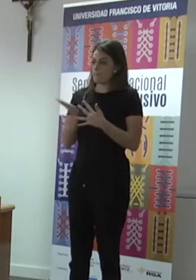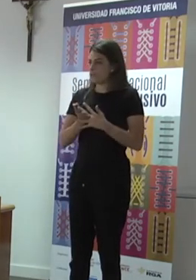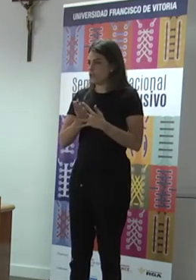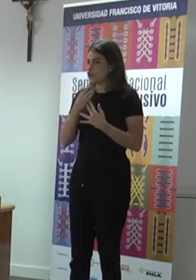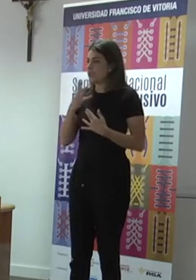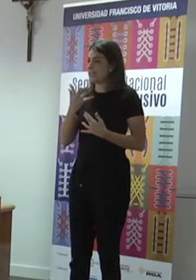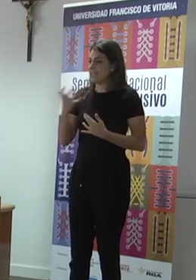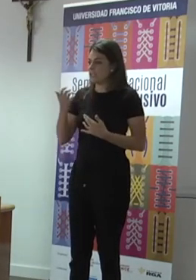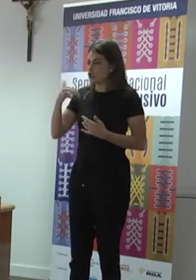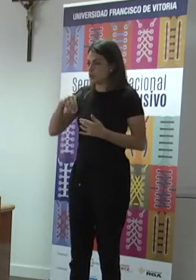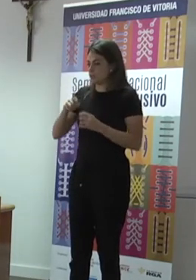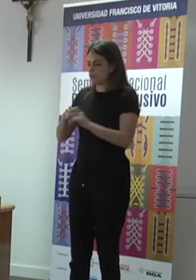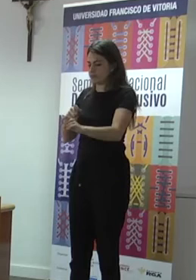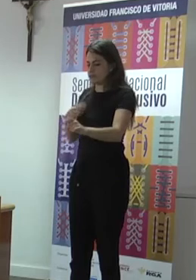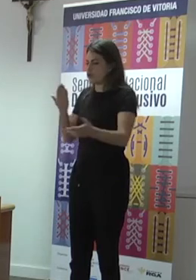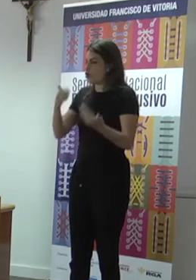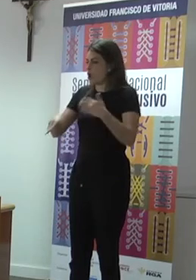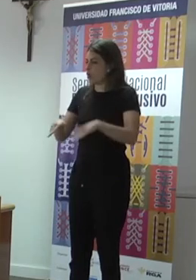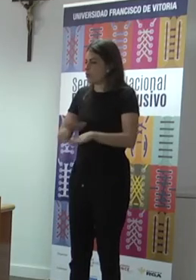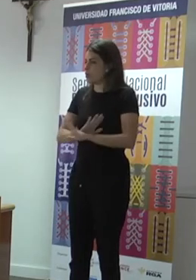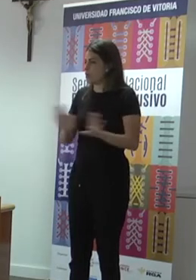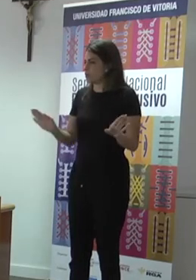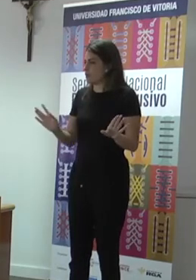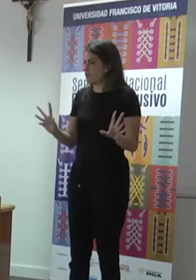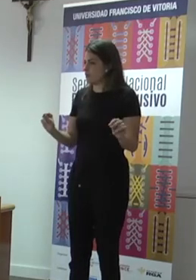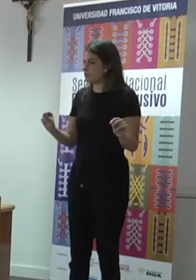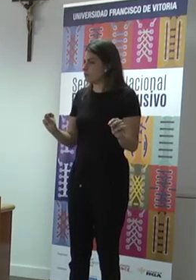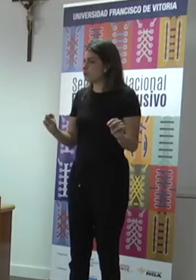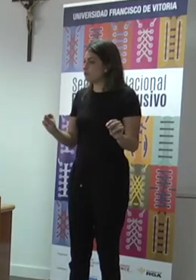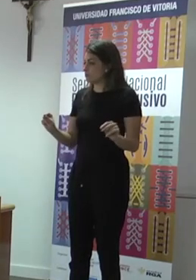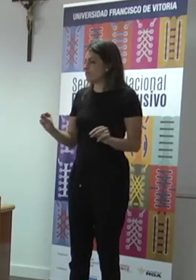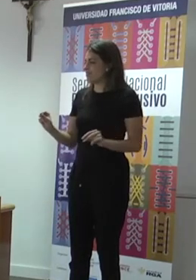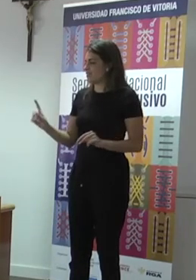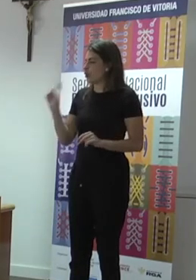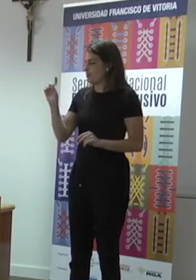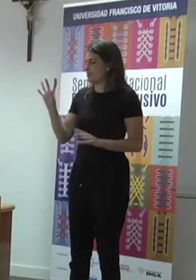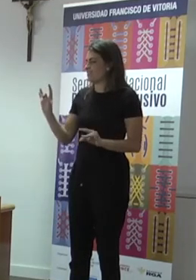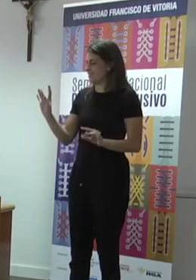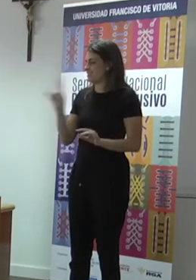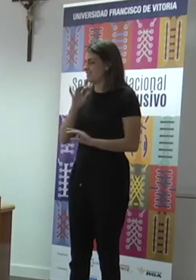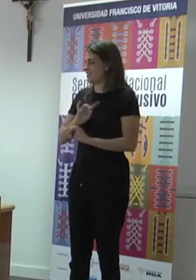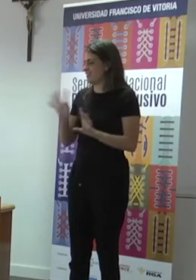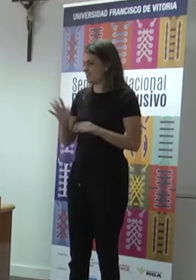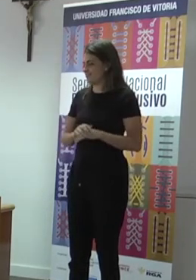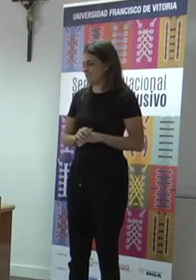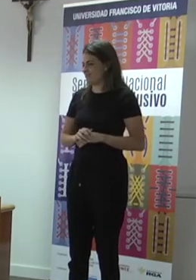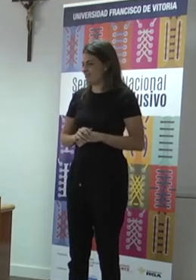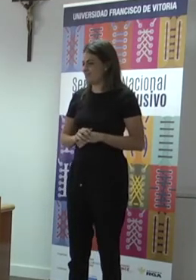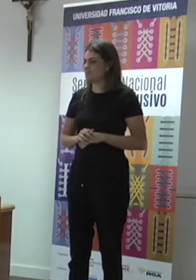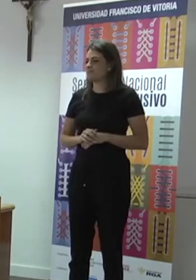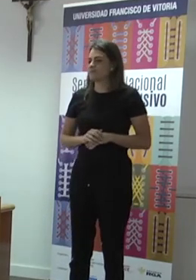500 metros y Santas Pascuas. Y me dijo Antonio, sí, lo llevas claro, macho.